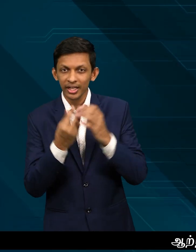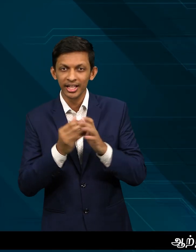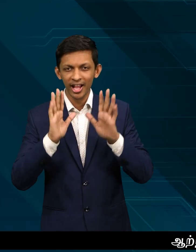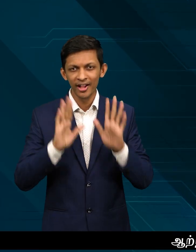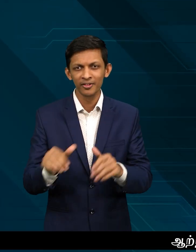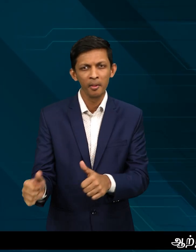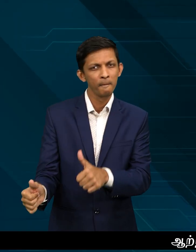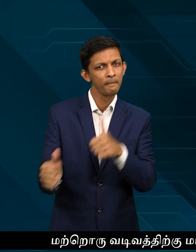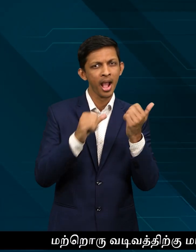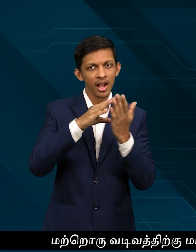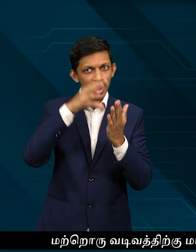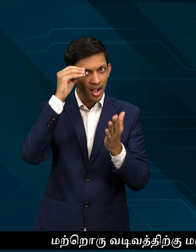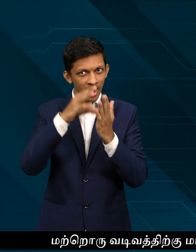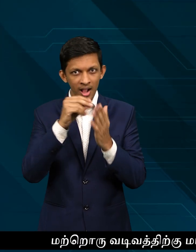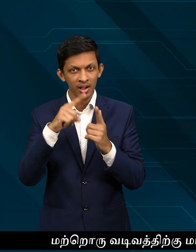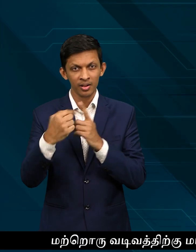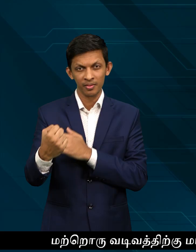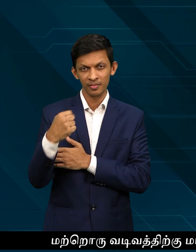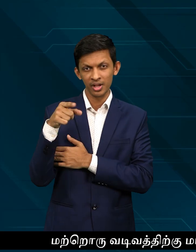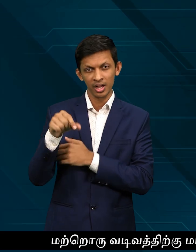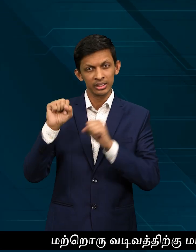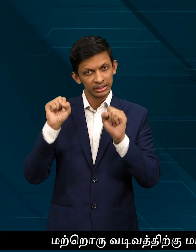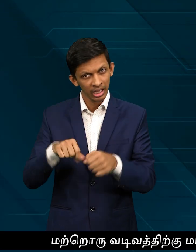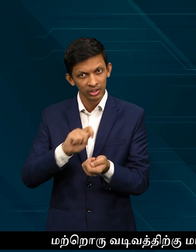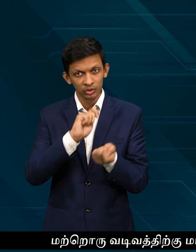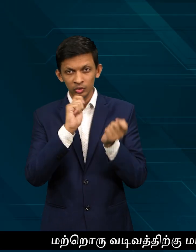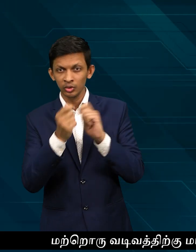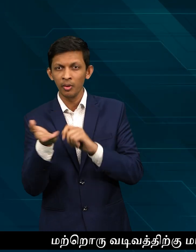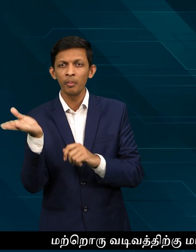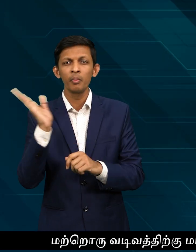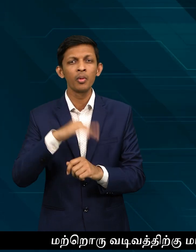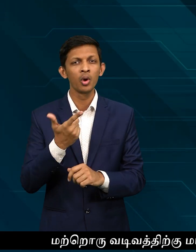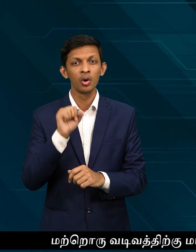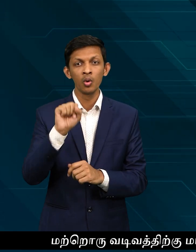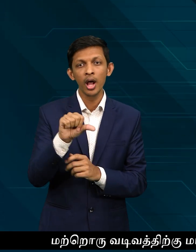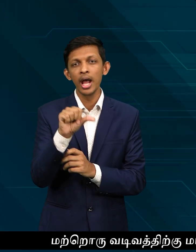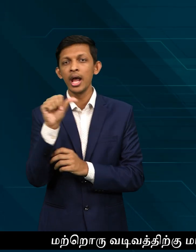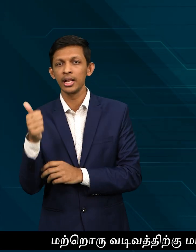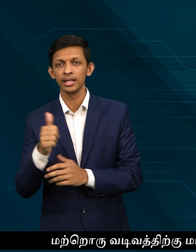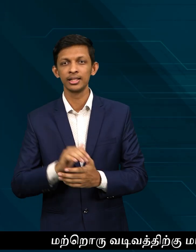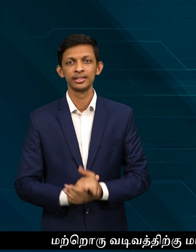ஆற்றலை ஒரு வடிவத்திலிருந்து மற்றொரு வடிவத்திற்கு மாற்ற முடியும் என்பதை நாம் முன்பே அறிந்தோம்.